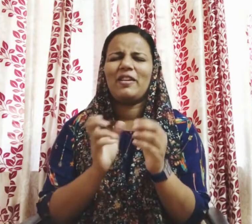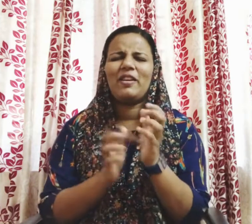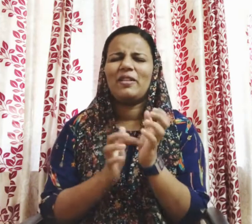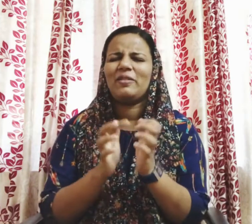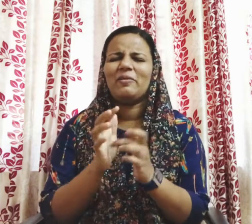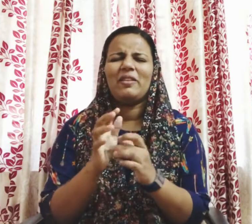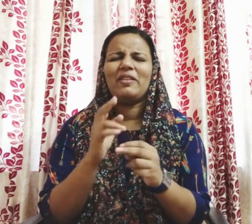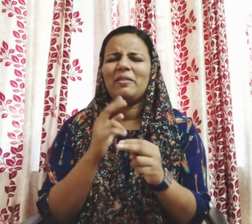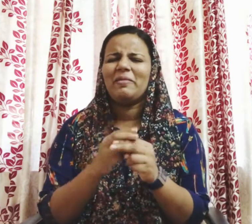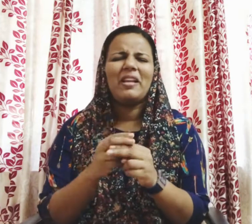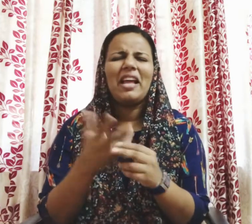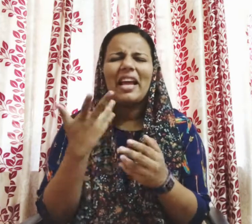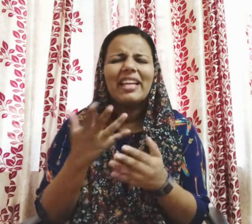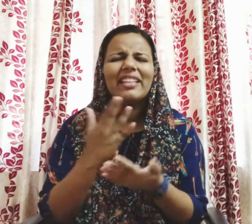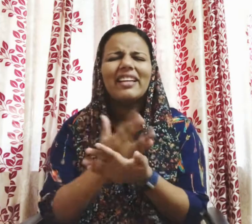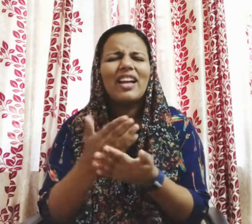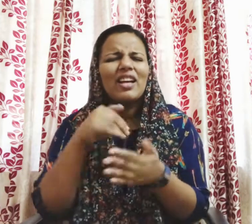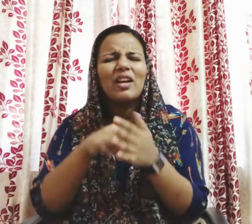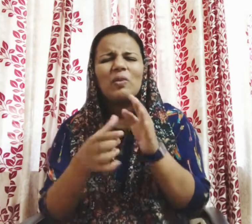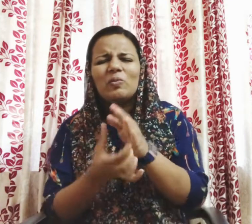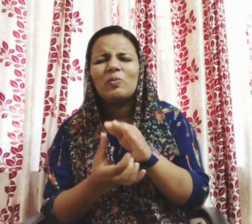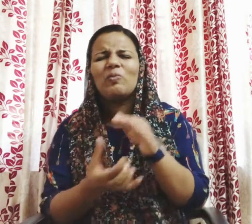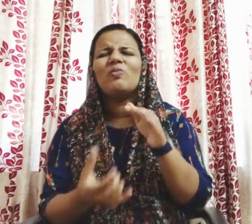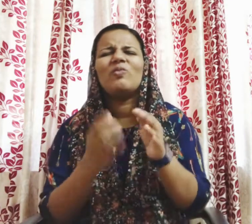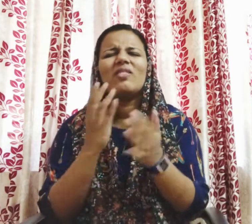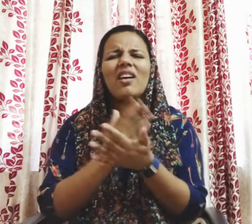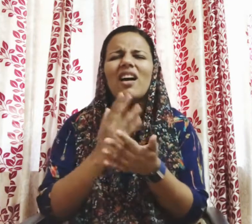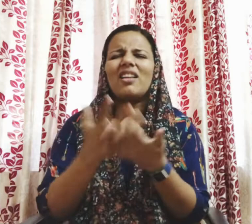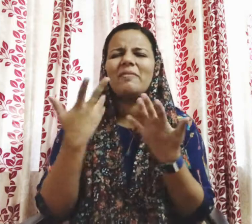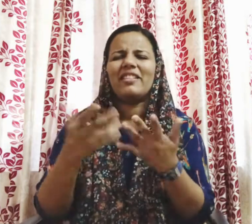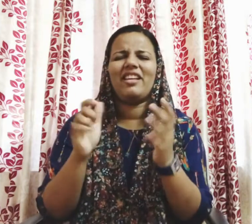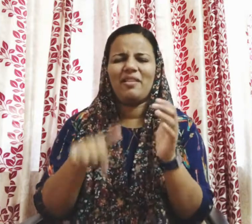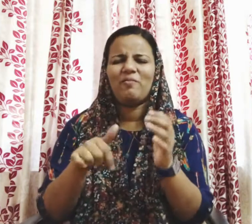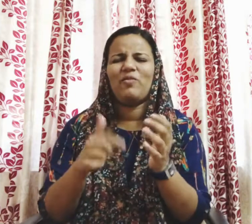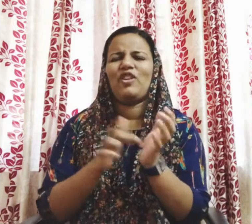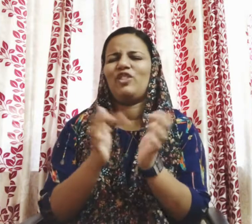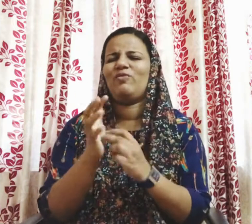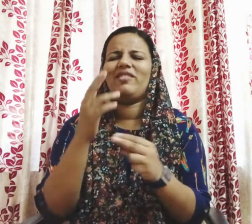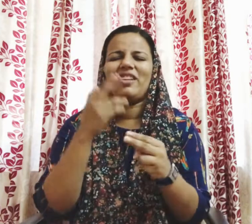ക്രിസ്തുവിൻ്റെ നാമത്തിൽ ആ നീർക്കെട്ടിന് കാരണമായത് എന്തും ഈ പ്രഭാതി സൗഖ്യമാകട്ടെ.